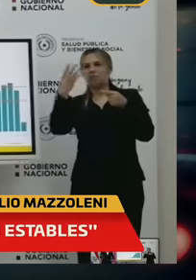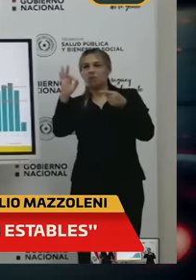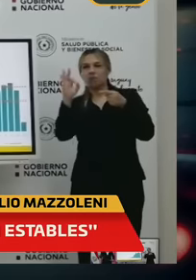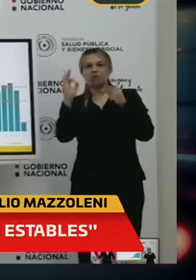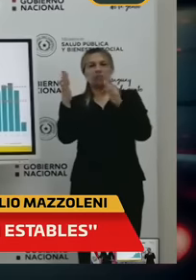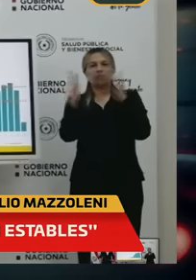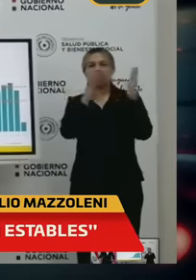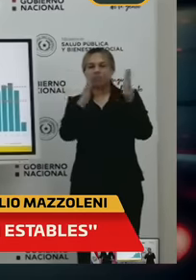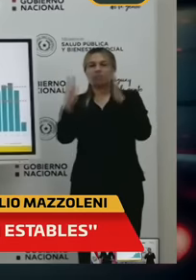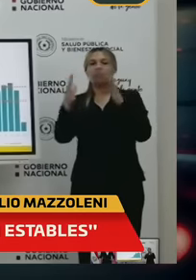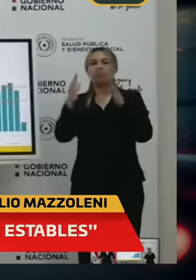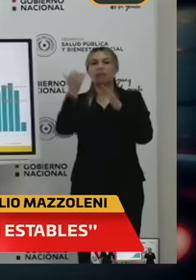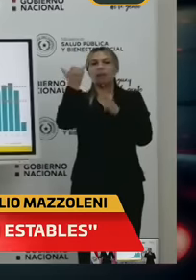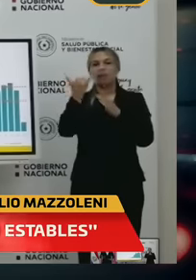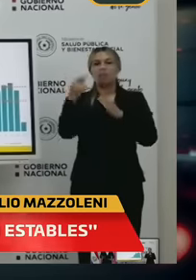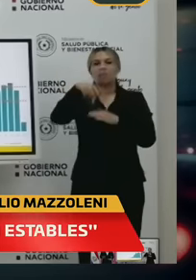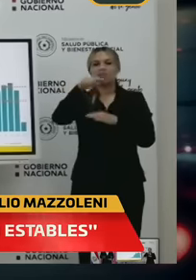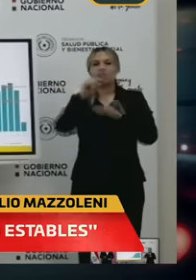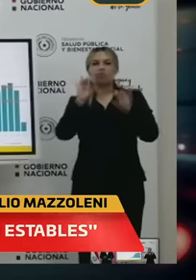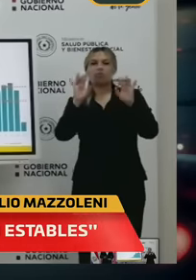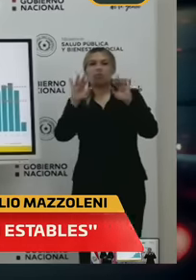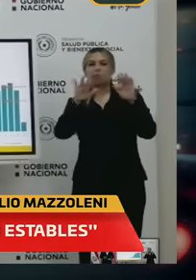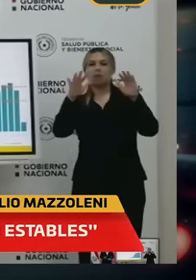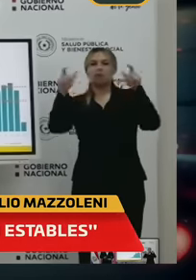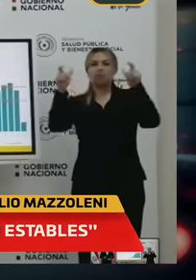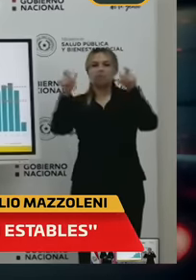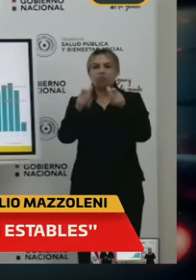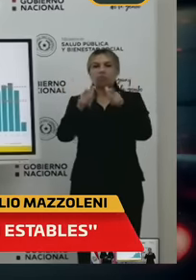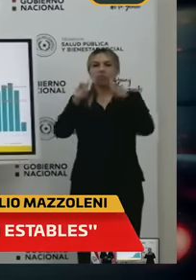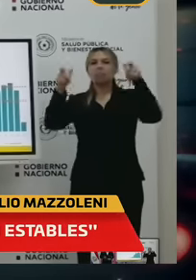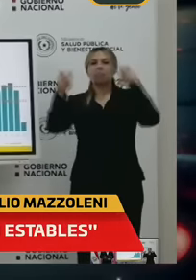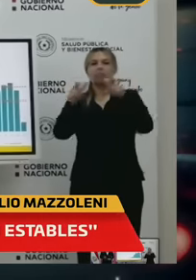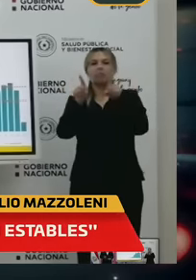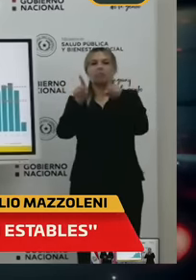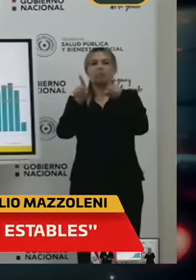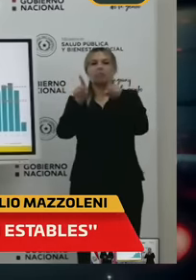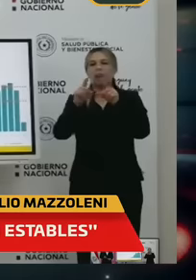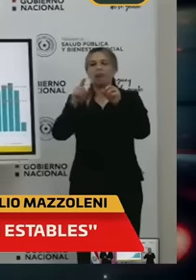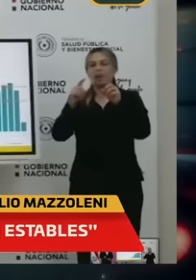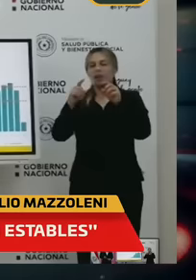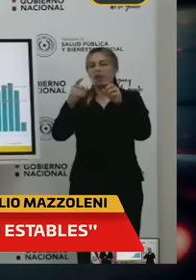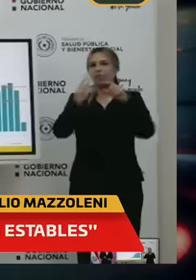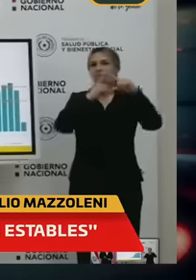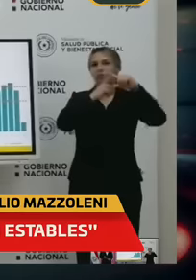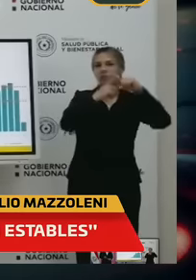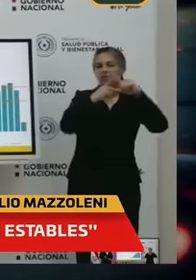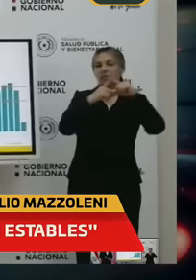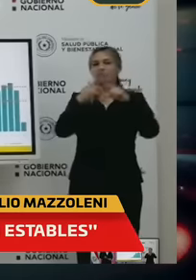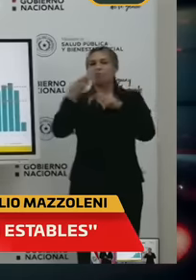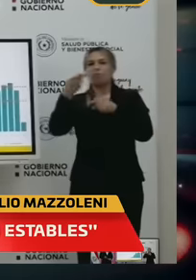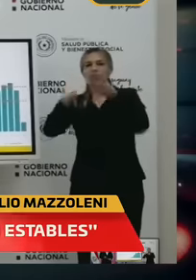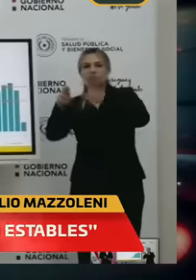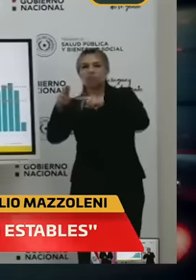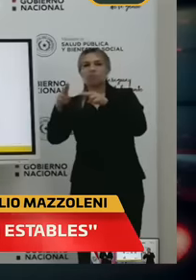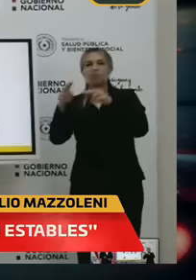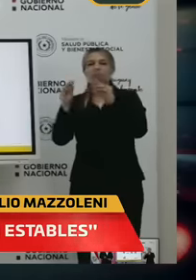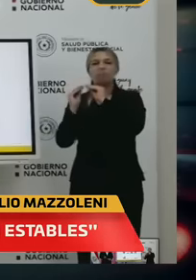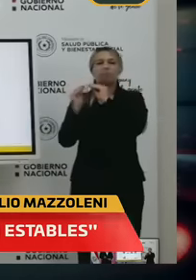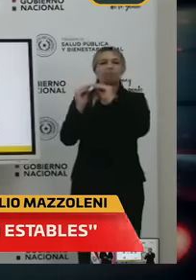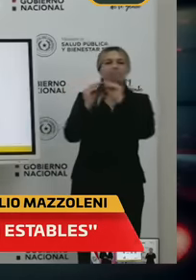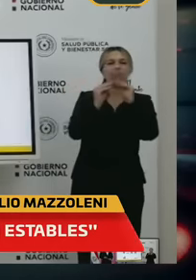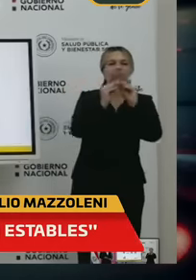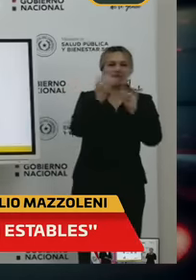o menos, que es de esperar, ¿verdad? Que va un poquito por detrás de la columna de la acumulación de